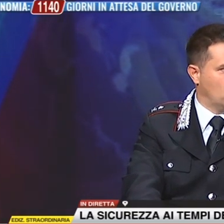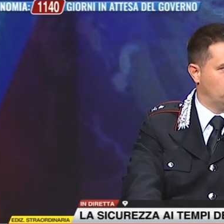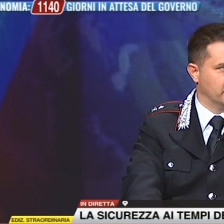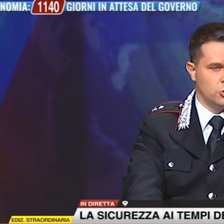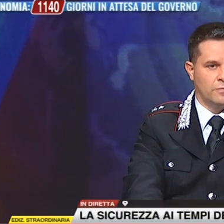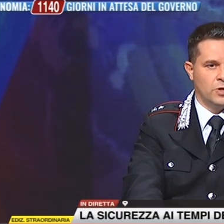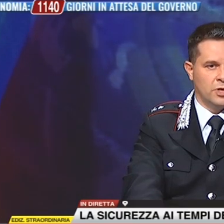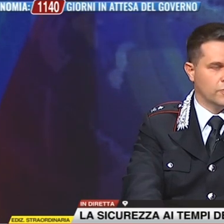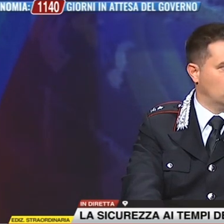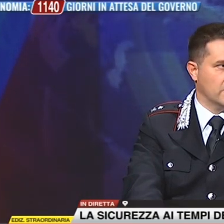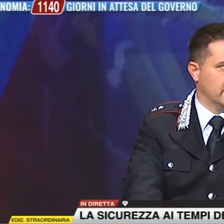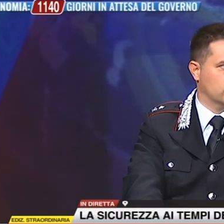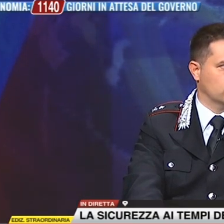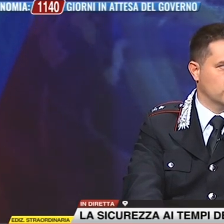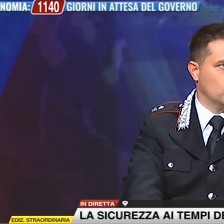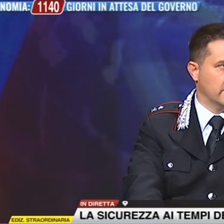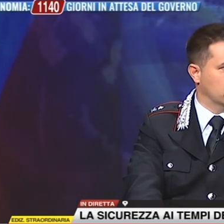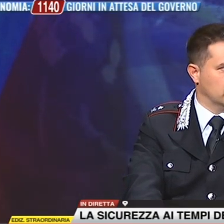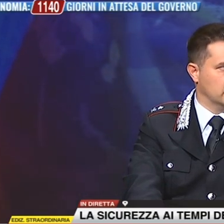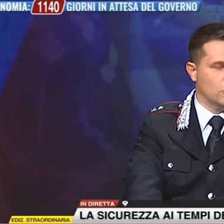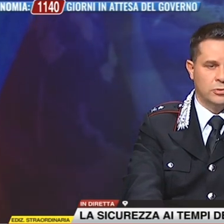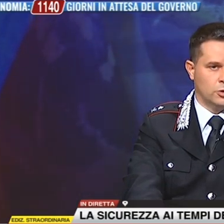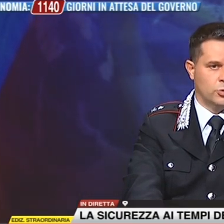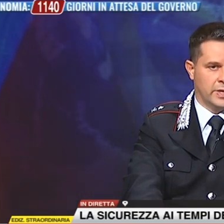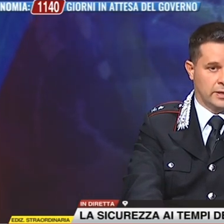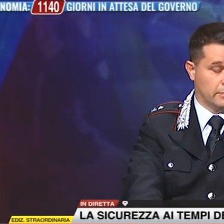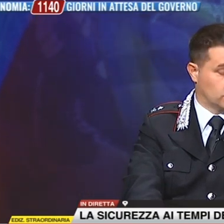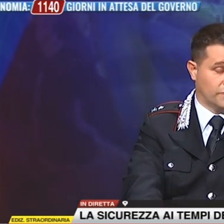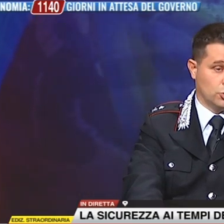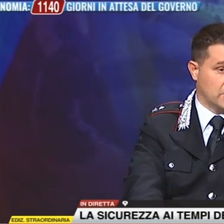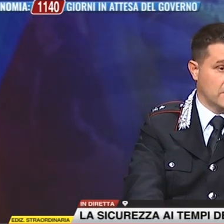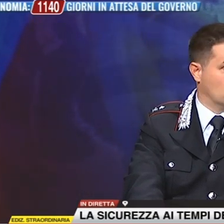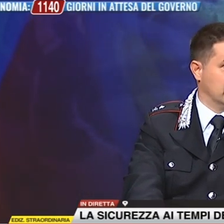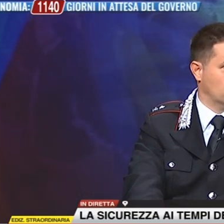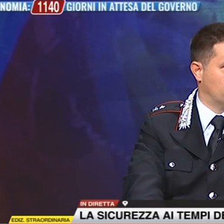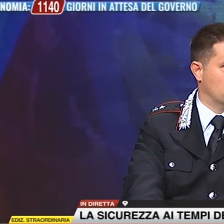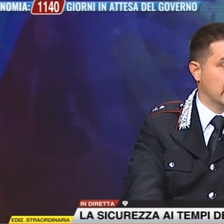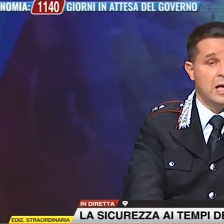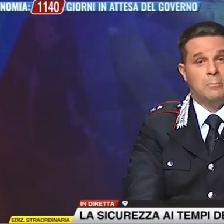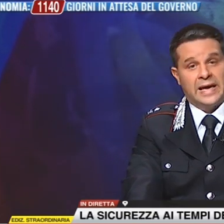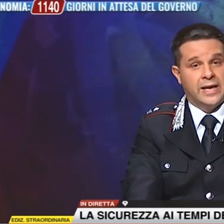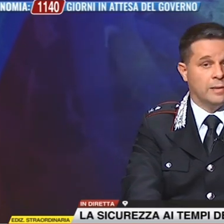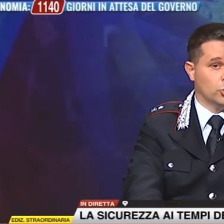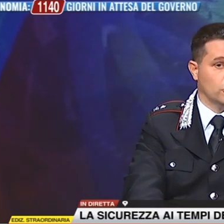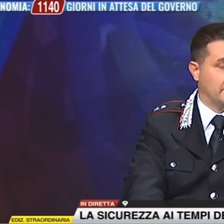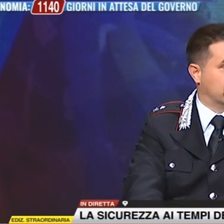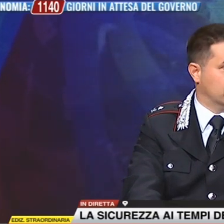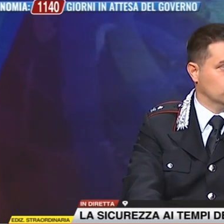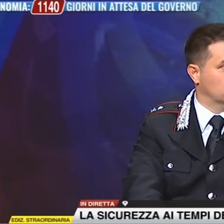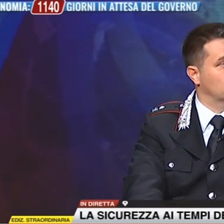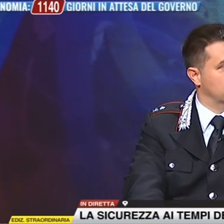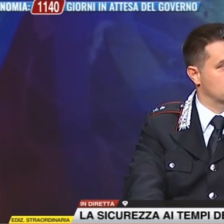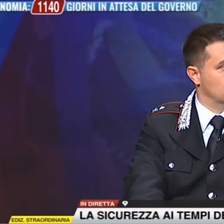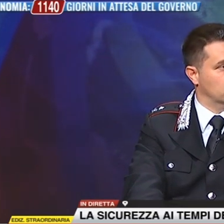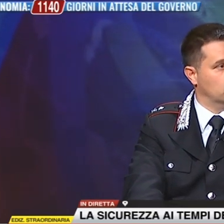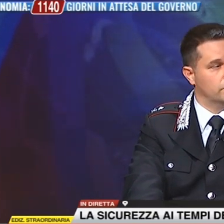il malloppo messo nel frigorifero e tutti e due i due truffatori guadagnano la fuga, magari a bordo di una macchina